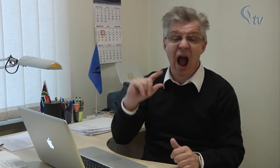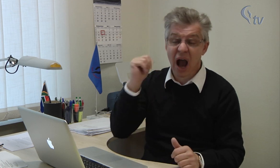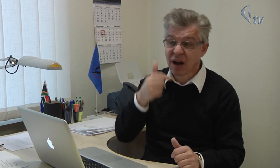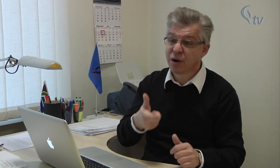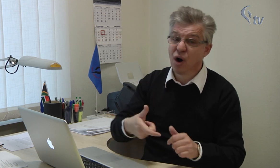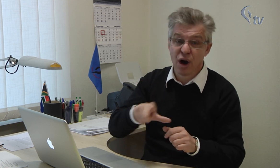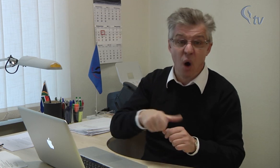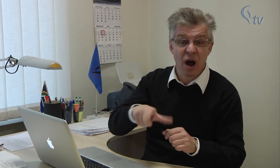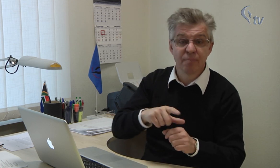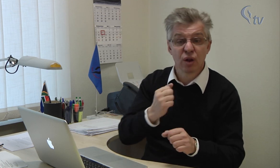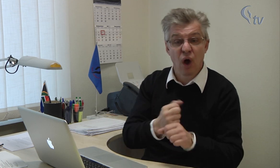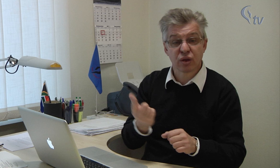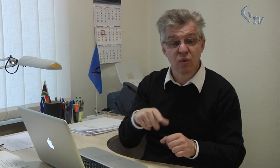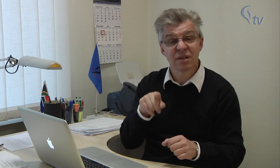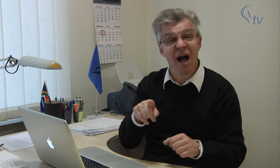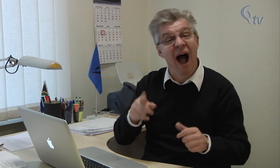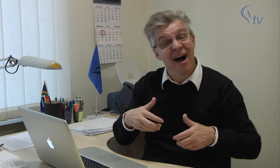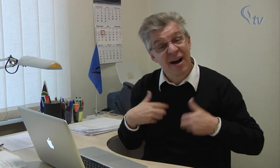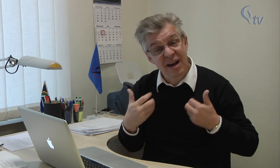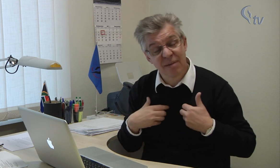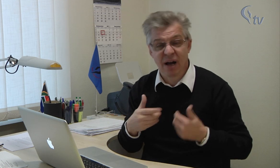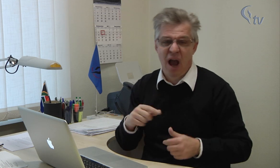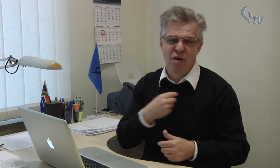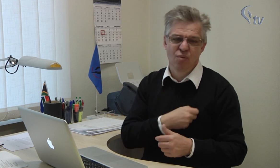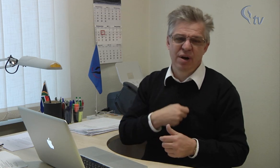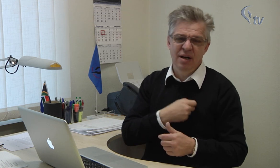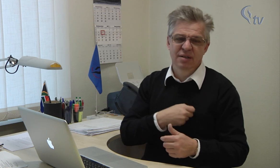on rohkem tööd tulnud, aga sellega koos ka rõõme ja muresid.